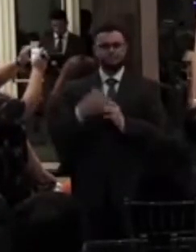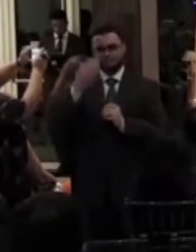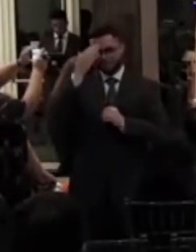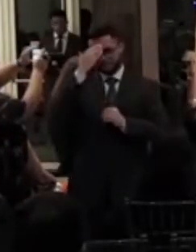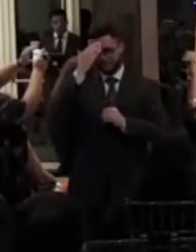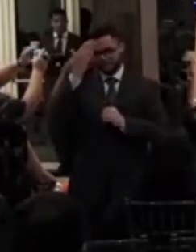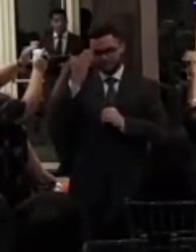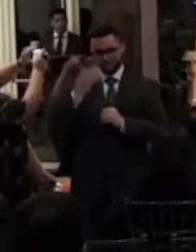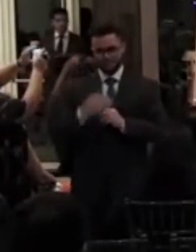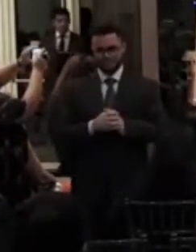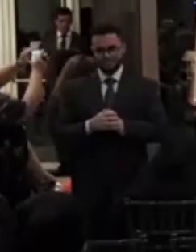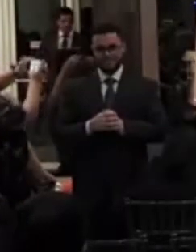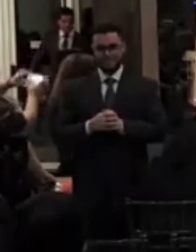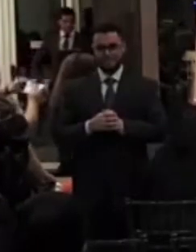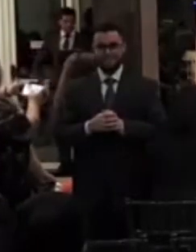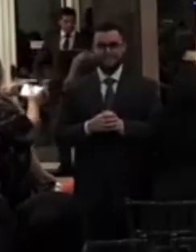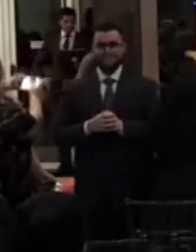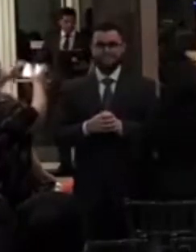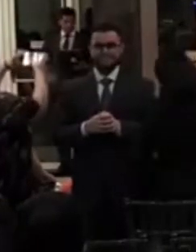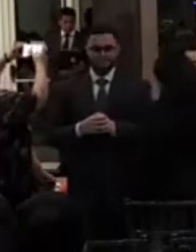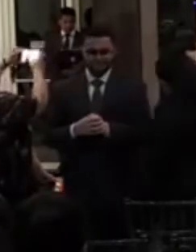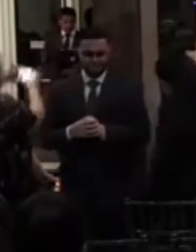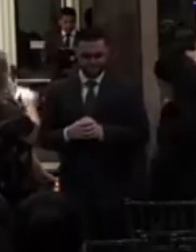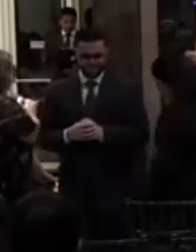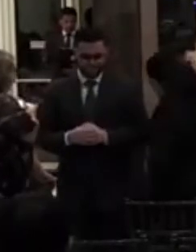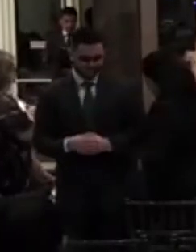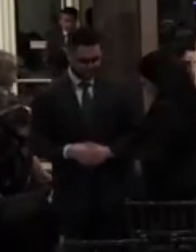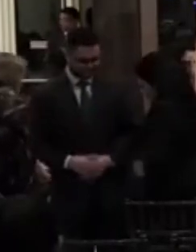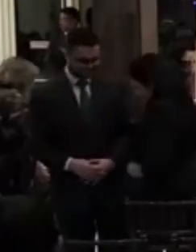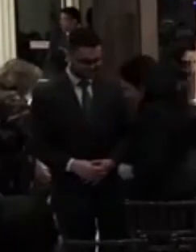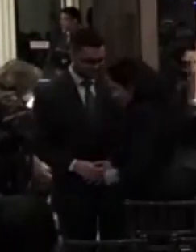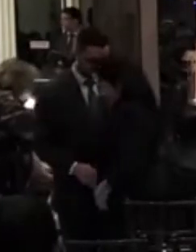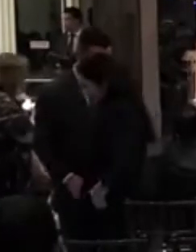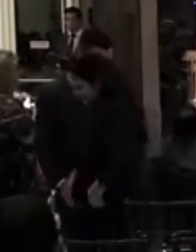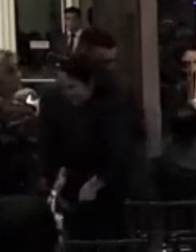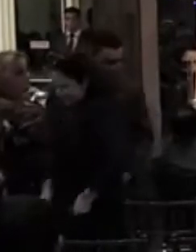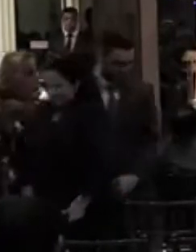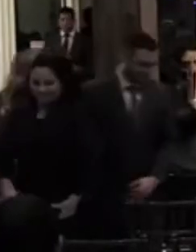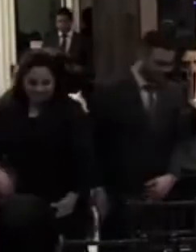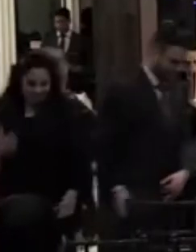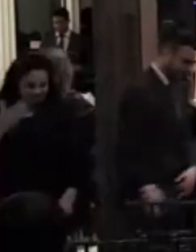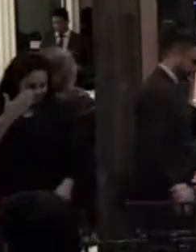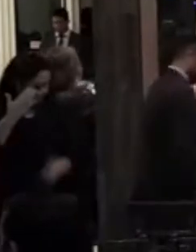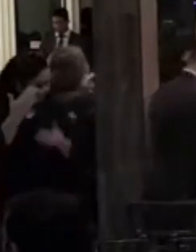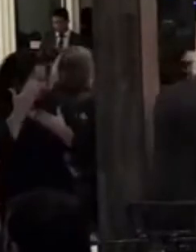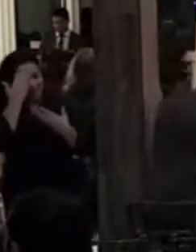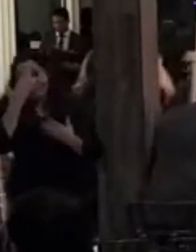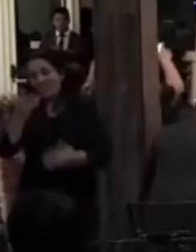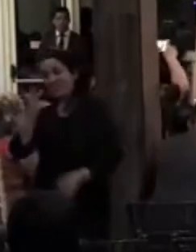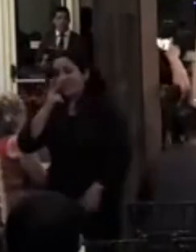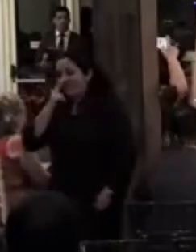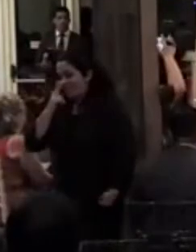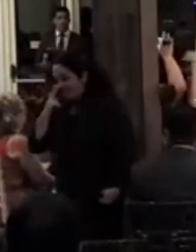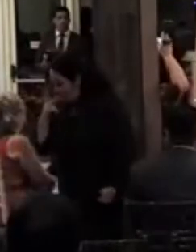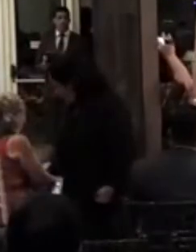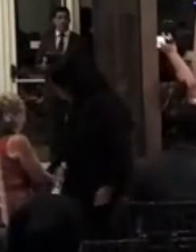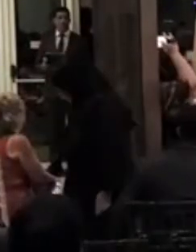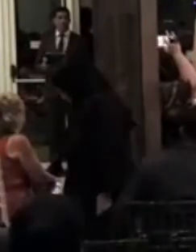Obrigada por estarmos todas juntas aqui hoje. Eu acho que eu preferia conduzir